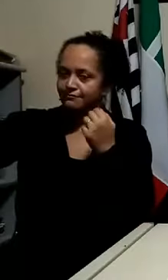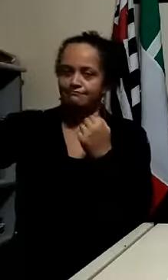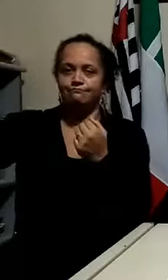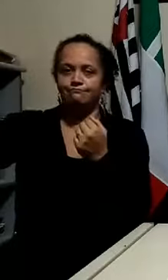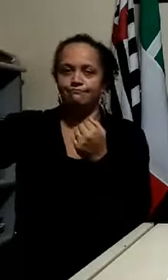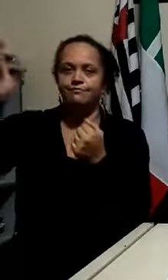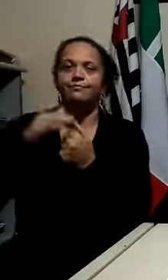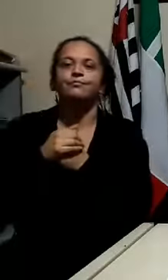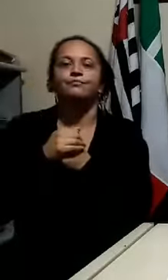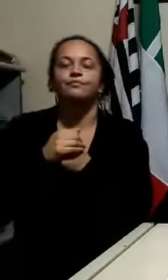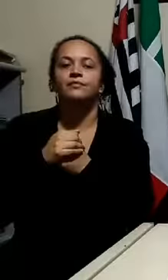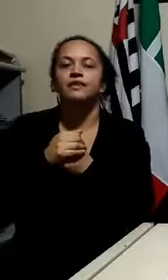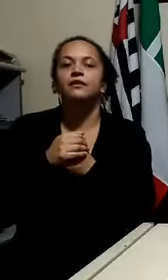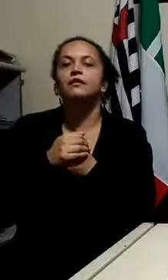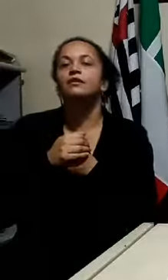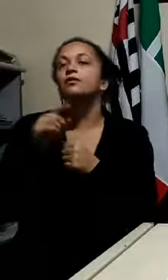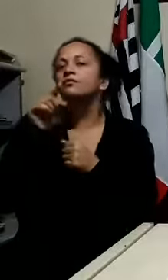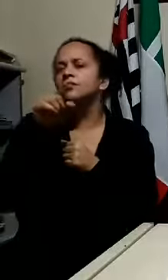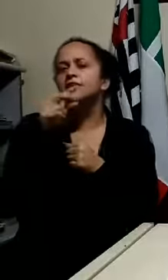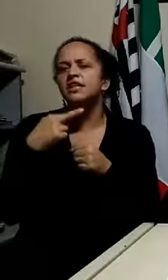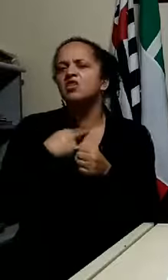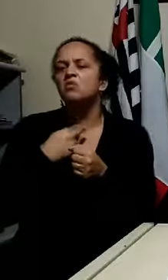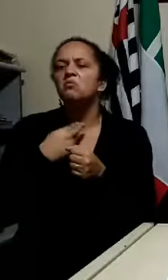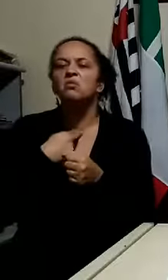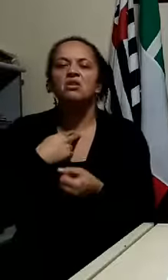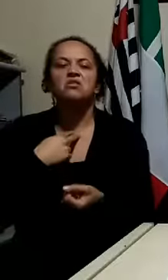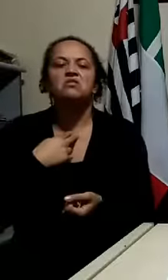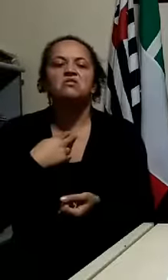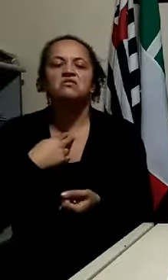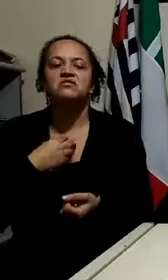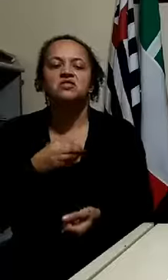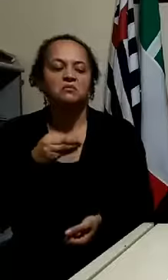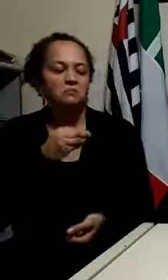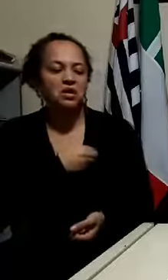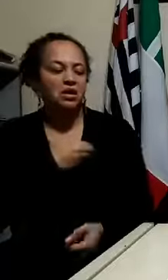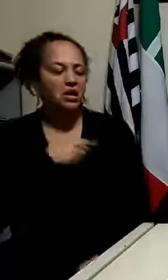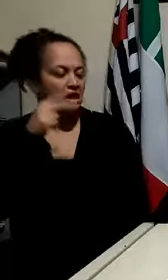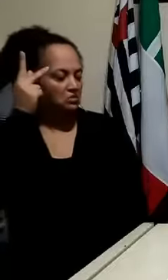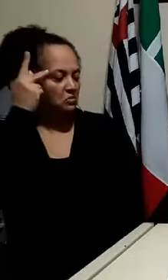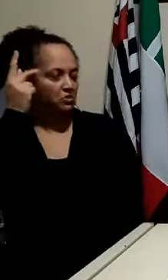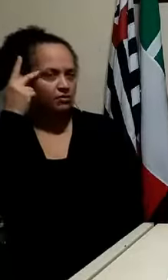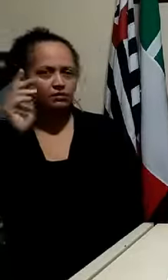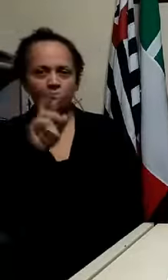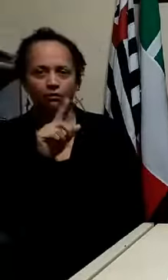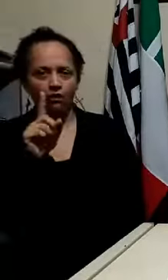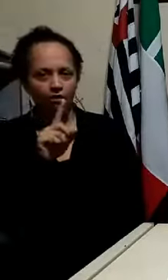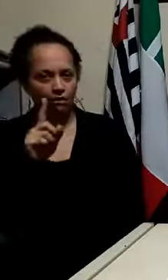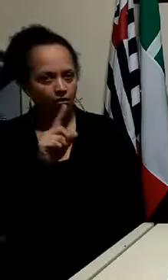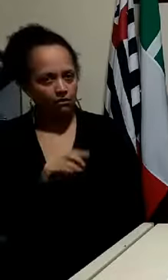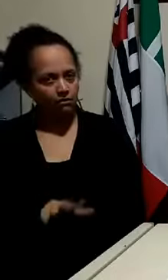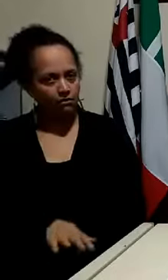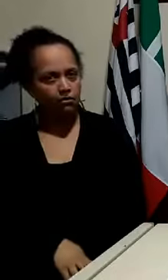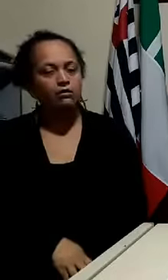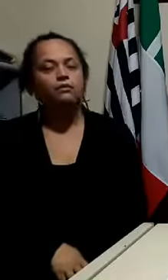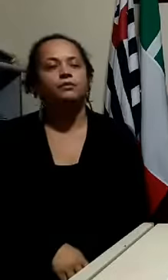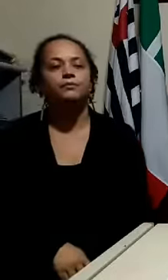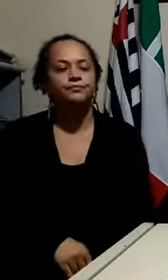Então não se conforme mais com esse mundo, diz Romanos. Por exemplo, os valores do reino. Olha